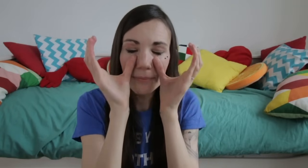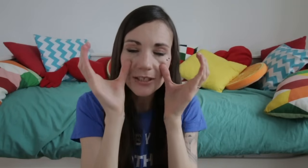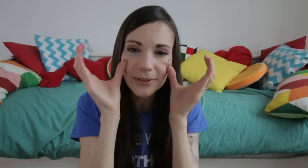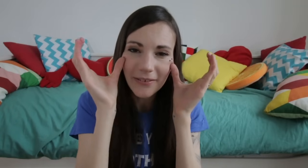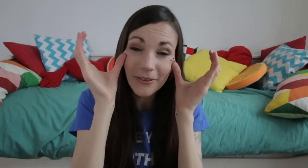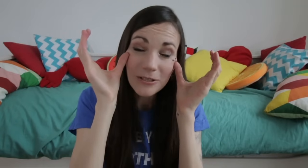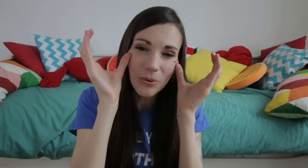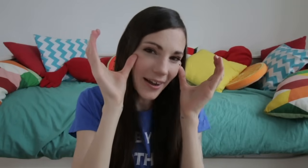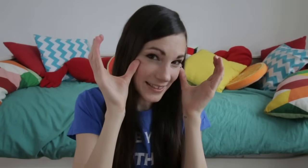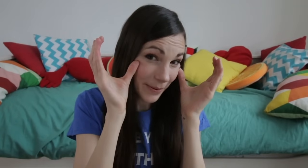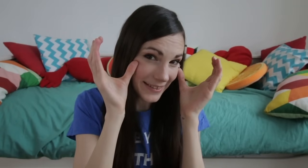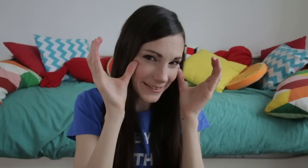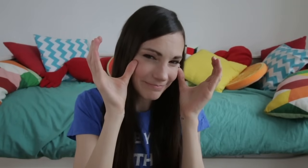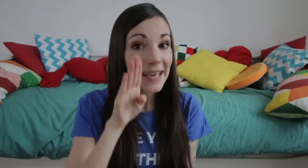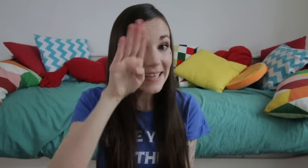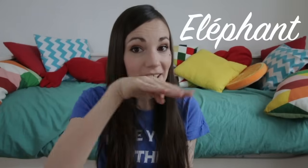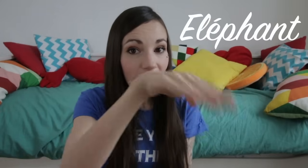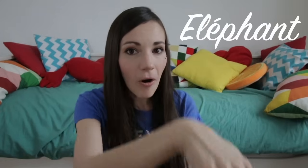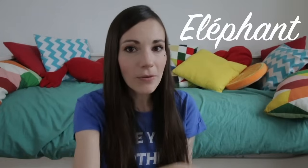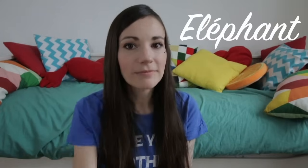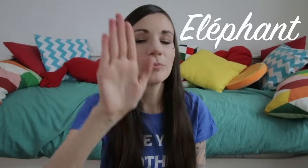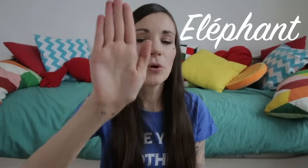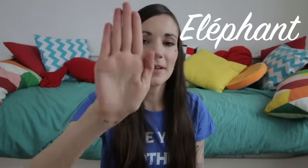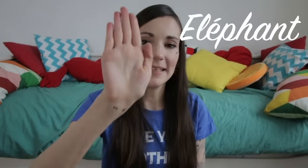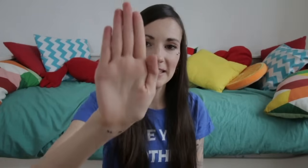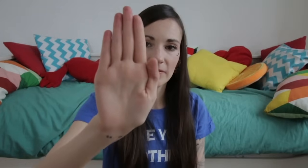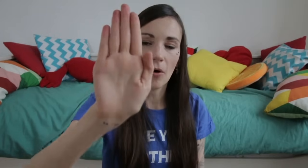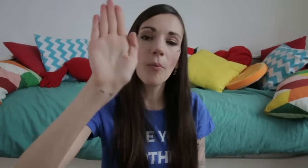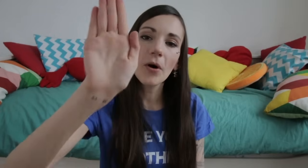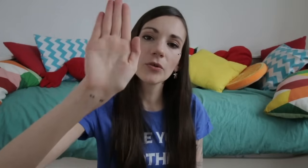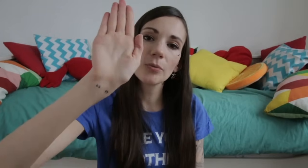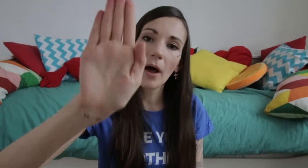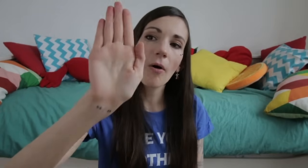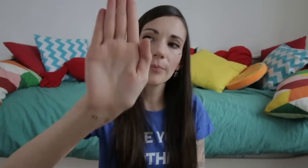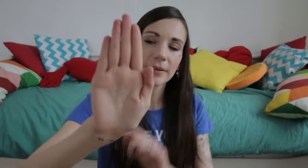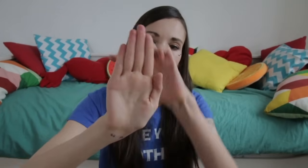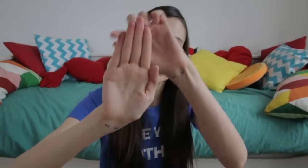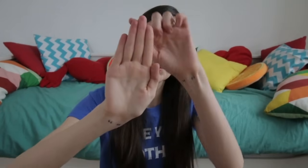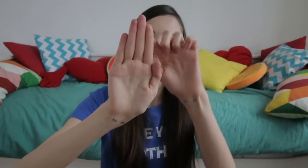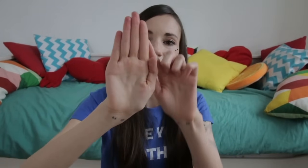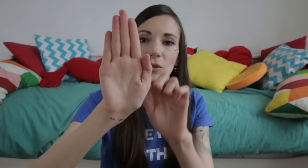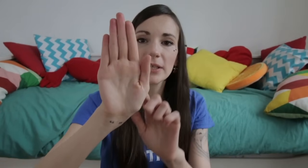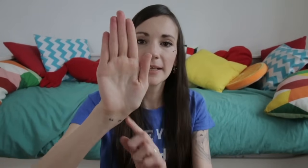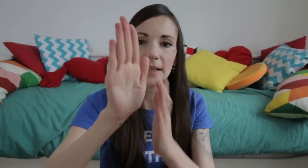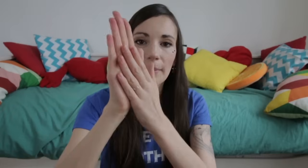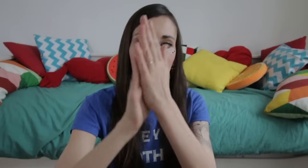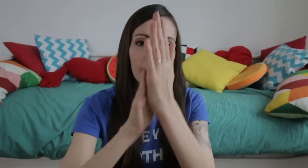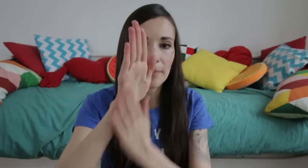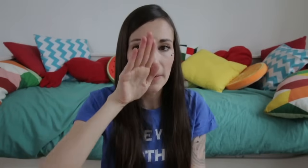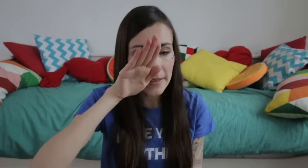les masse bien dans l'espoir qu'elles disparaissent. L'éléphant. Pour l'éléphant, on prend notre main en B. Tout est collé. La main est bien plate.